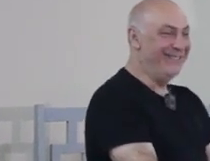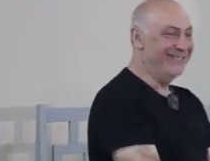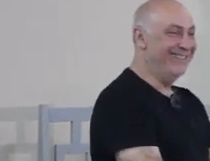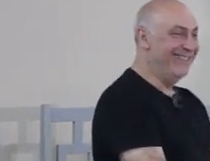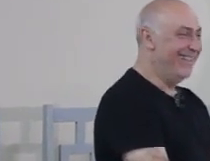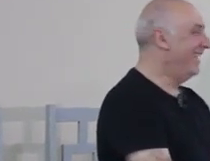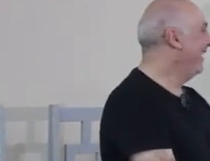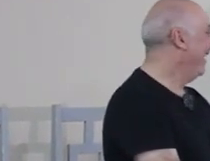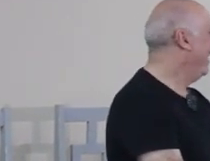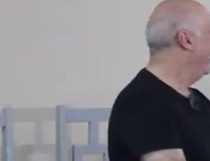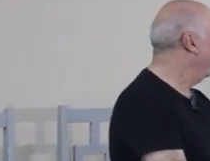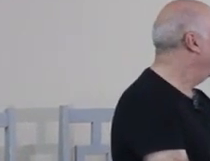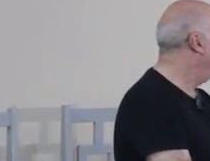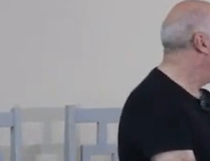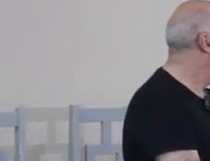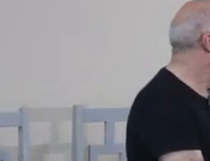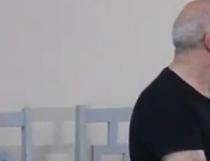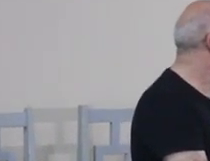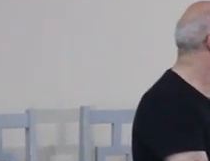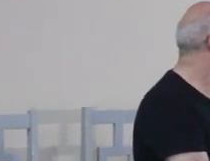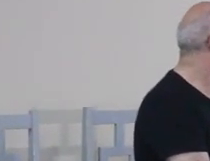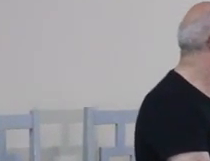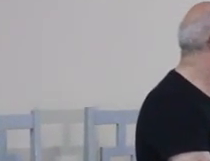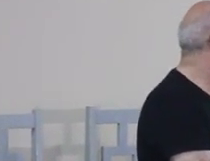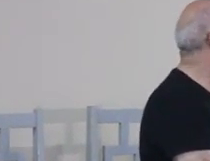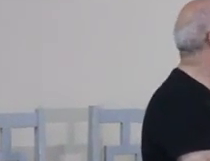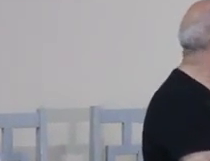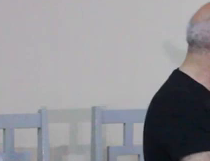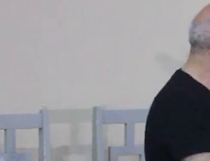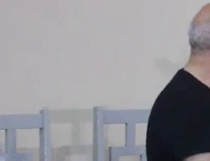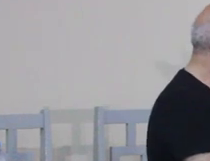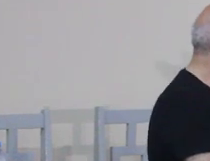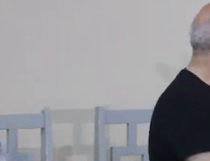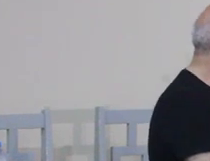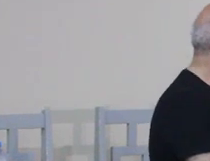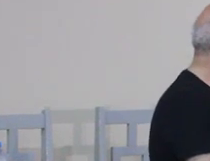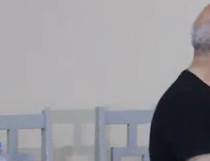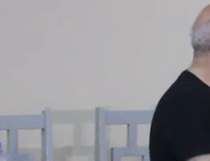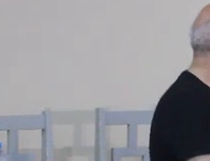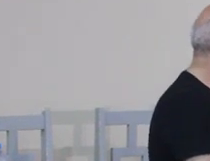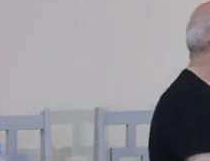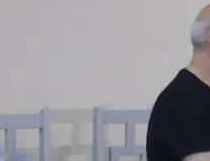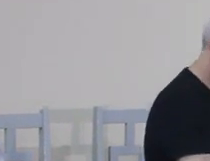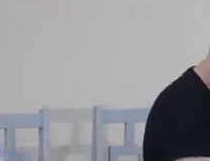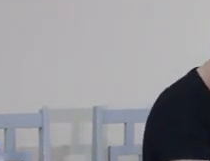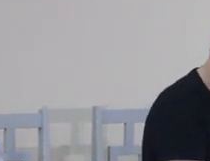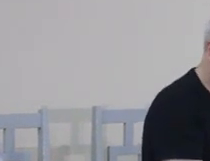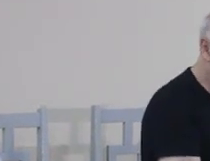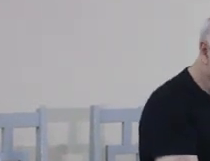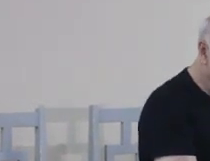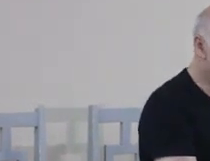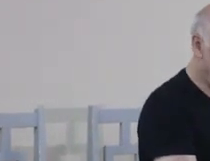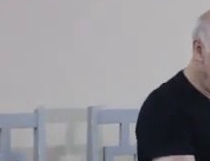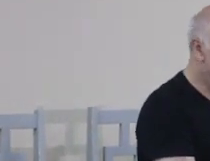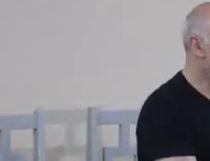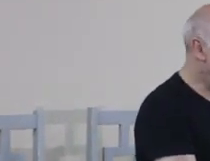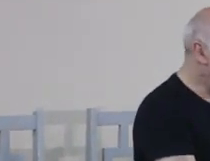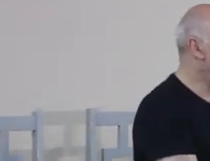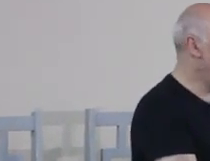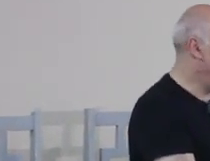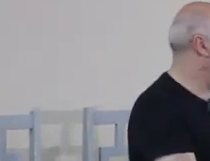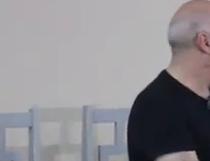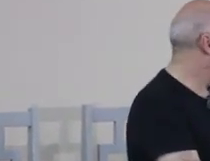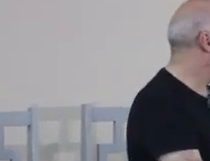Sérgio é nosso. Nosso. E o Paulo Nanhaque, do turismo. Você está percebendo que as pessoas que estão lá em